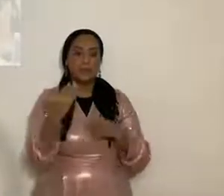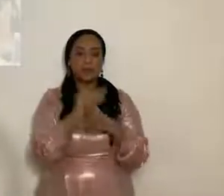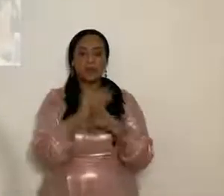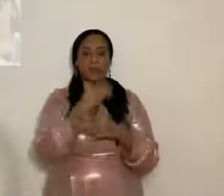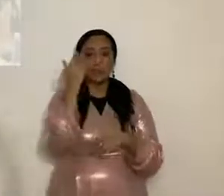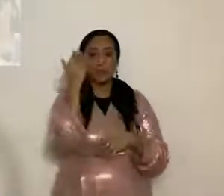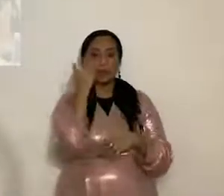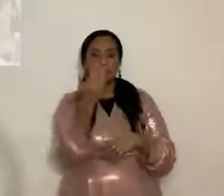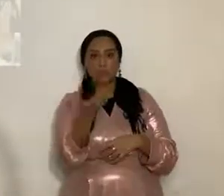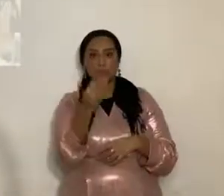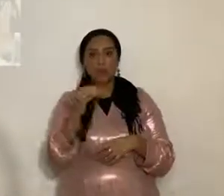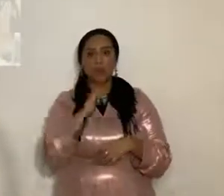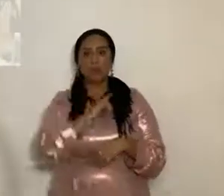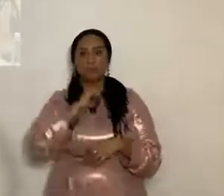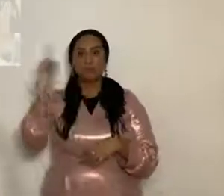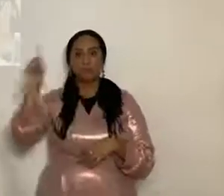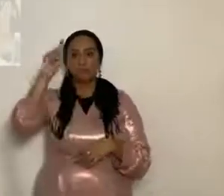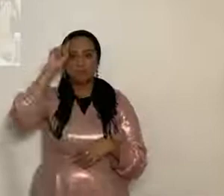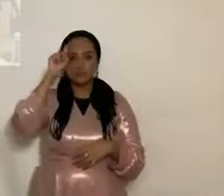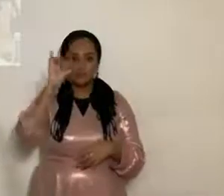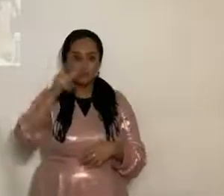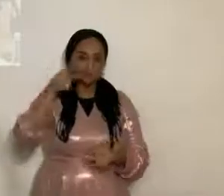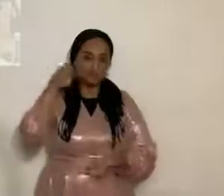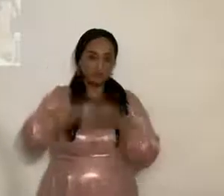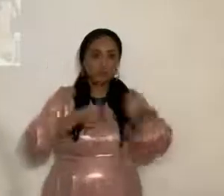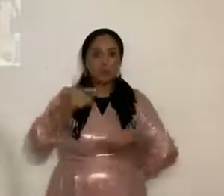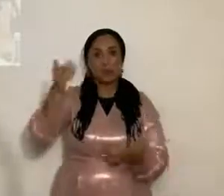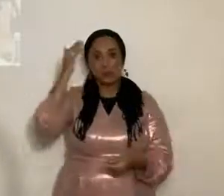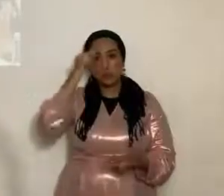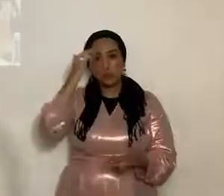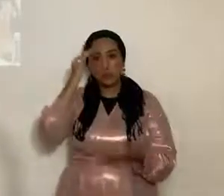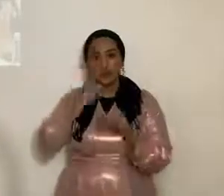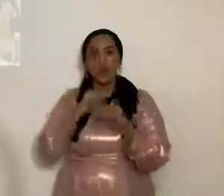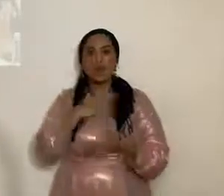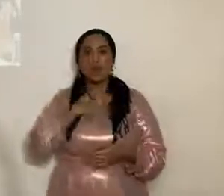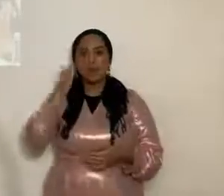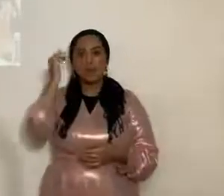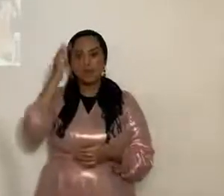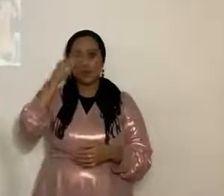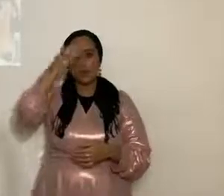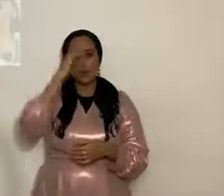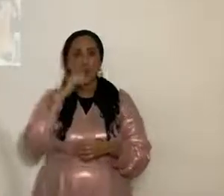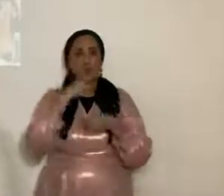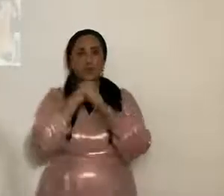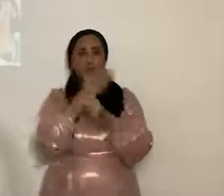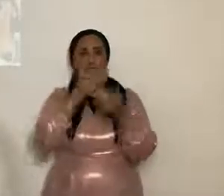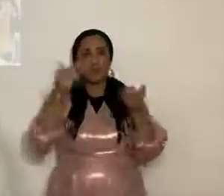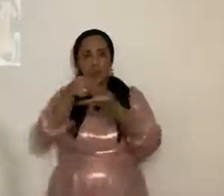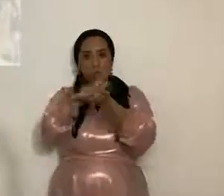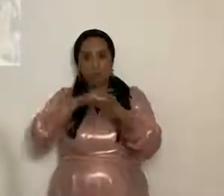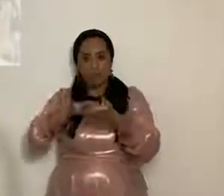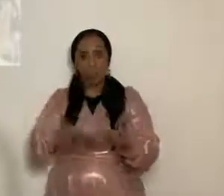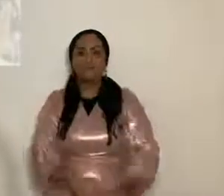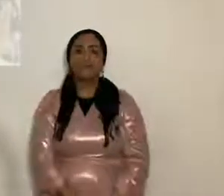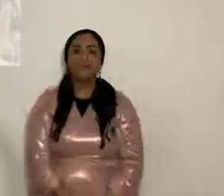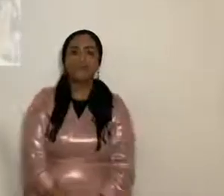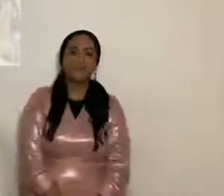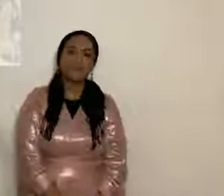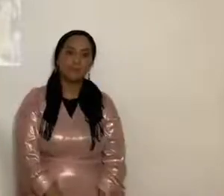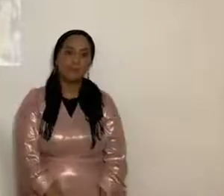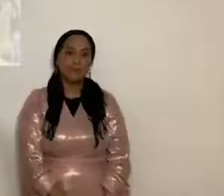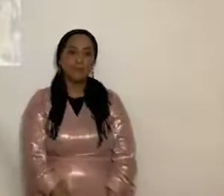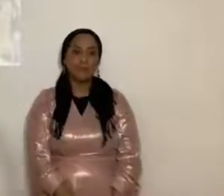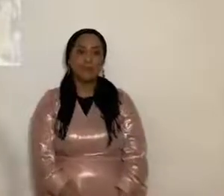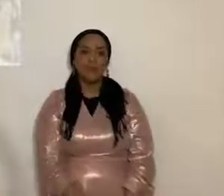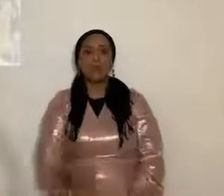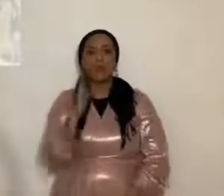y vosotros por sus generaciones, para que sepáis que yo soy Yahweh que os santifico, os aparto, ¿sí? Así